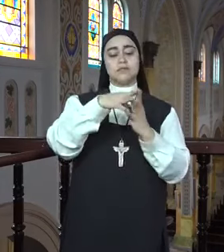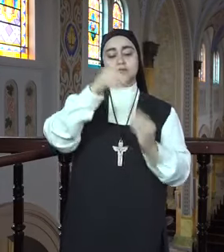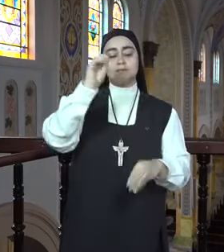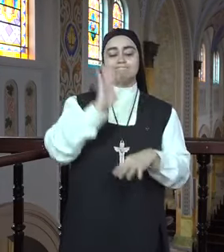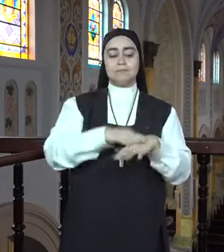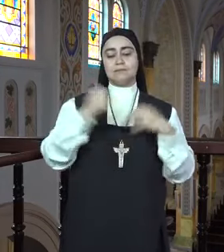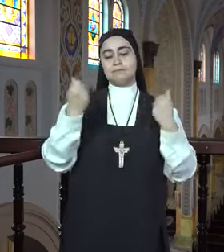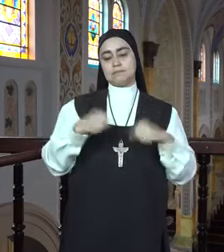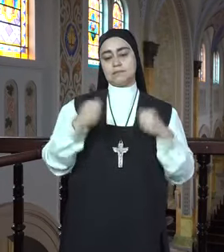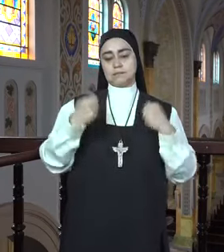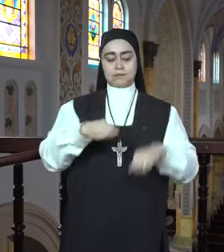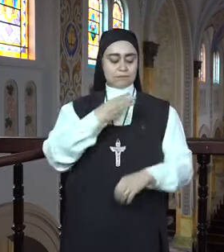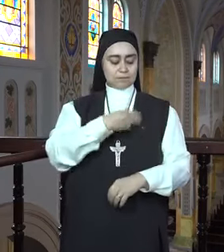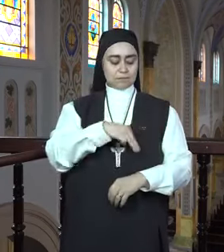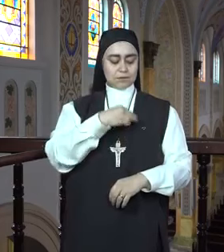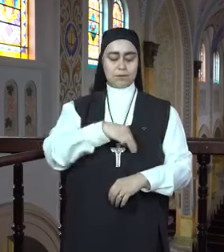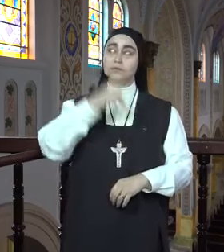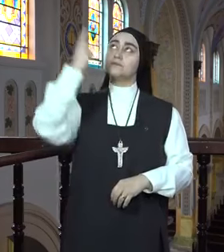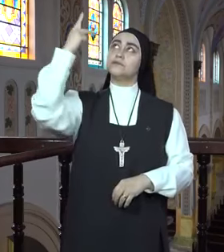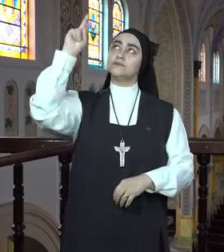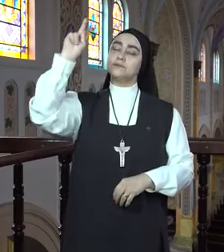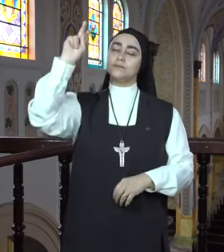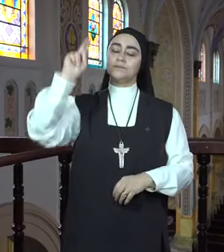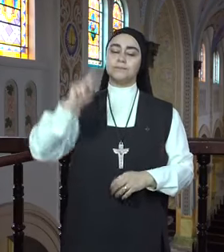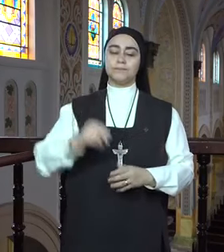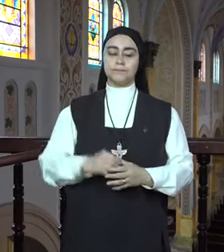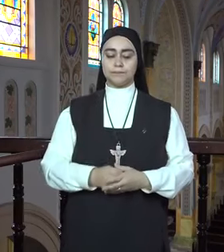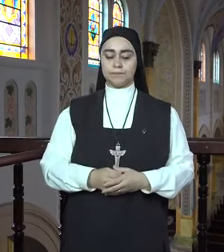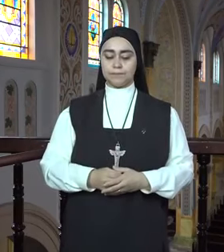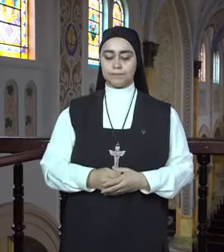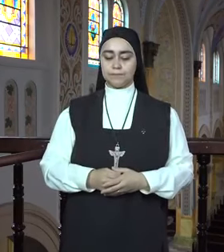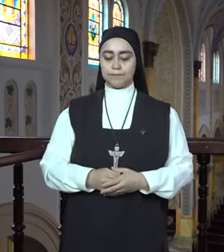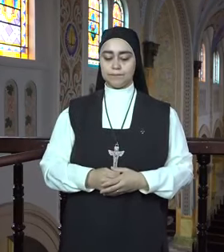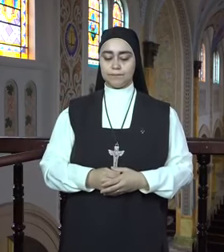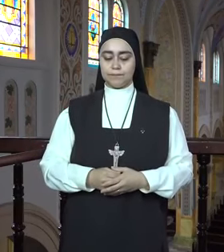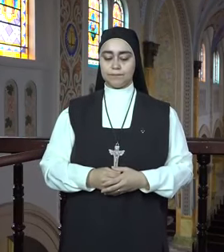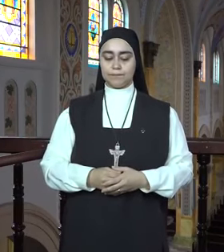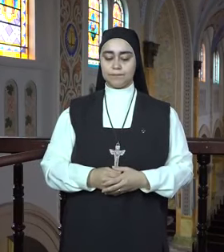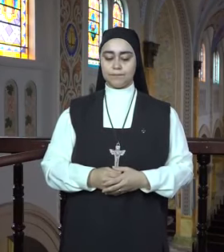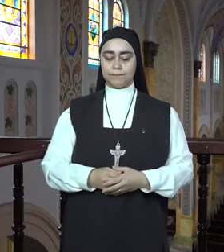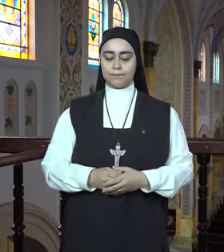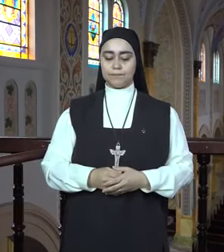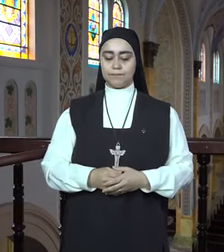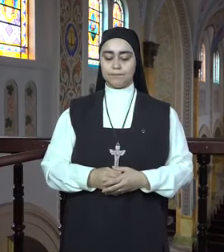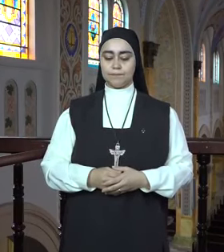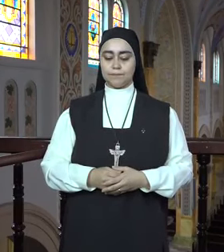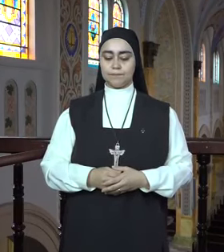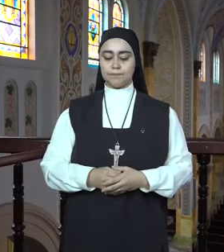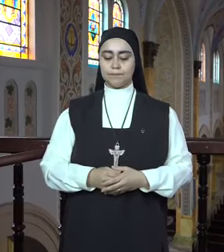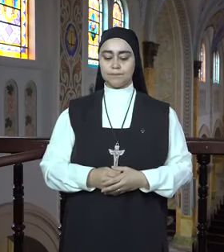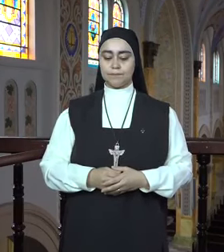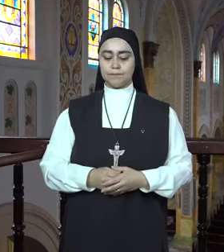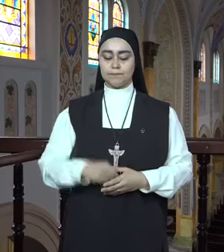e socorrei principalmente as que mais precisarem da vossa misericórdia.